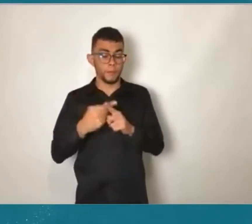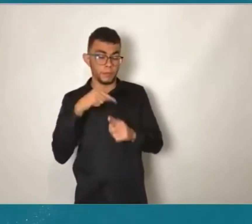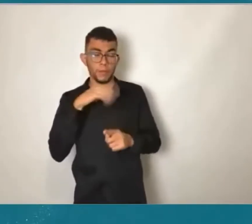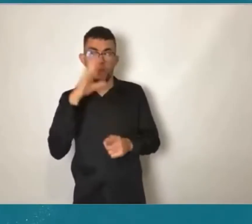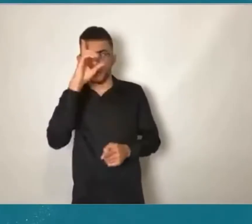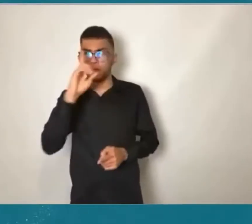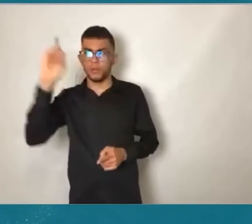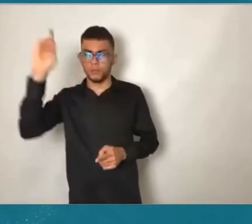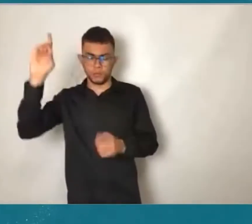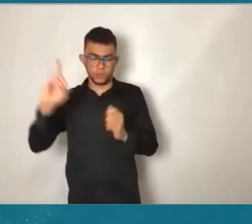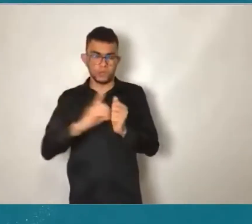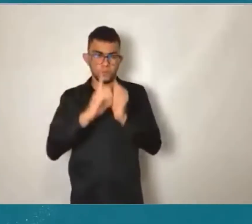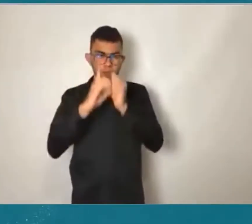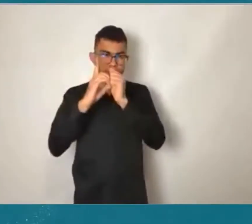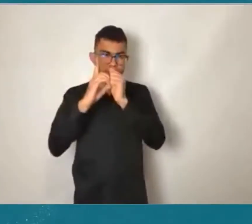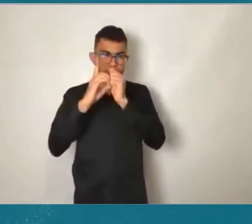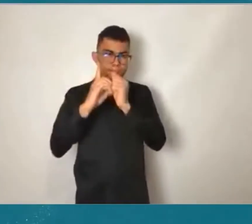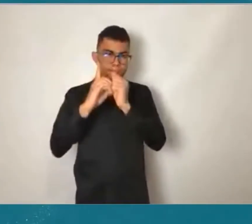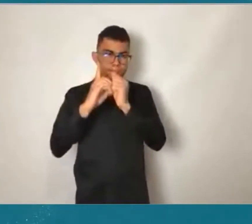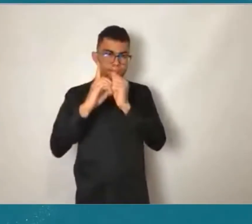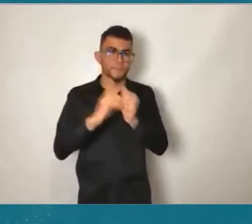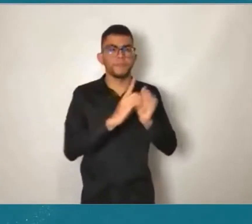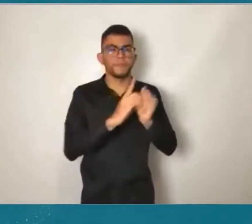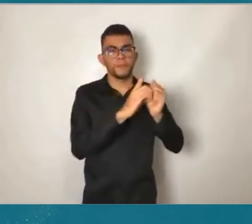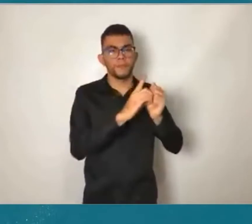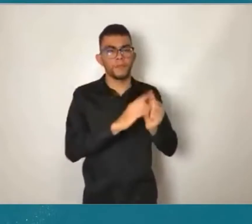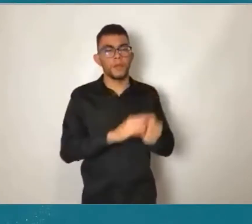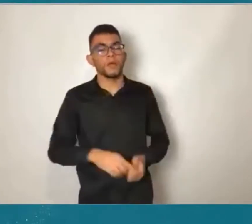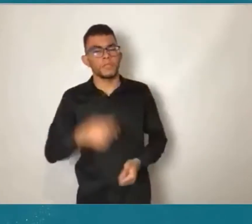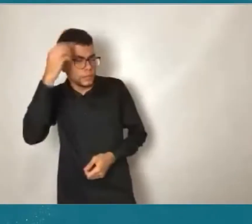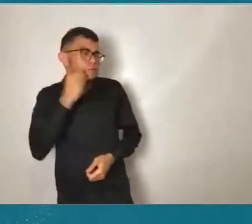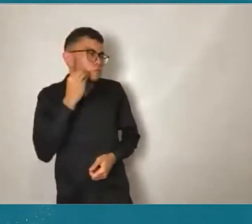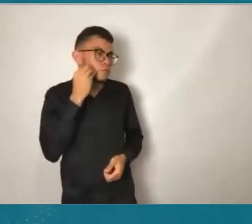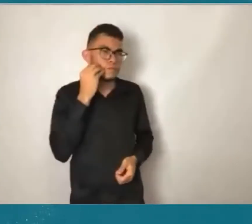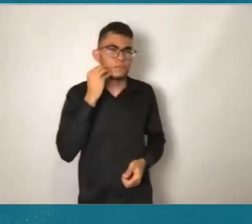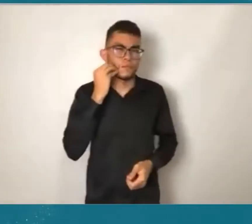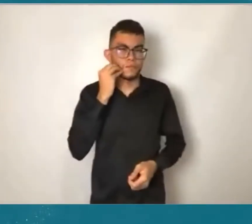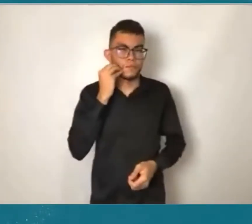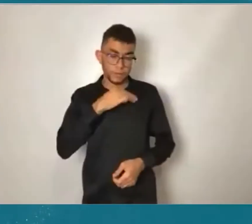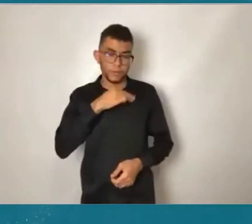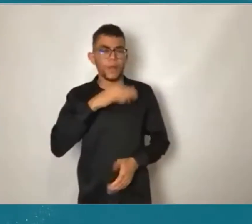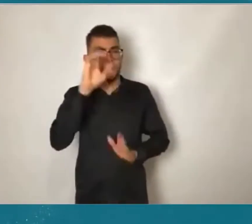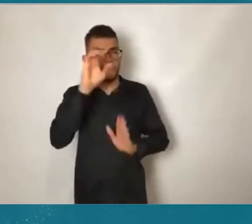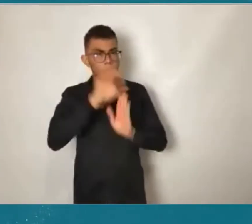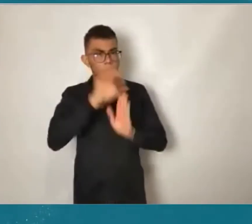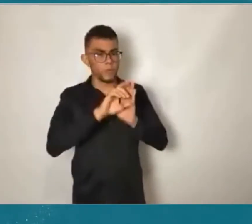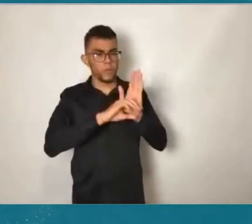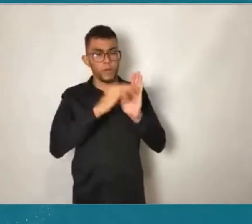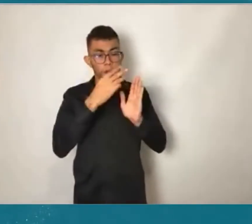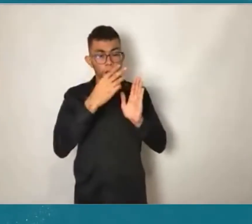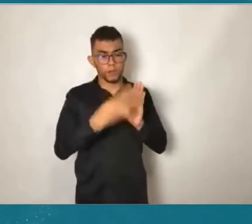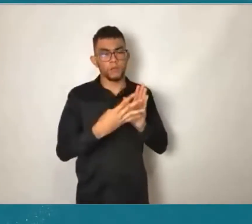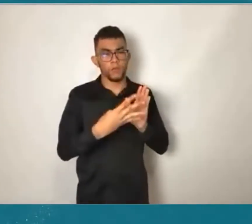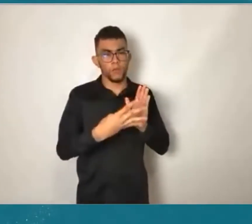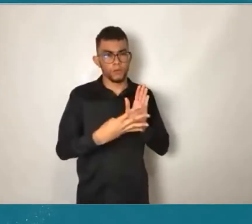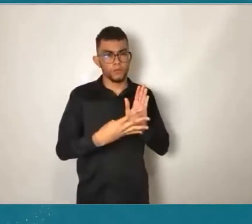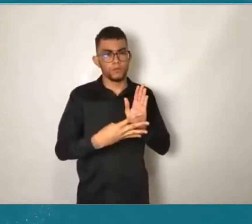né? E Judá, né, é o reino onde está o trono de Davi. Porque há de acontecer que naquele